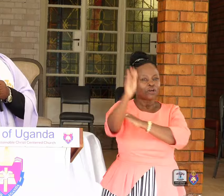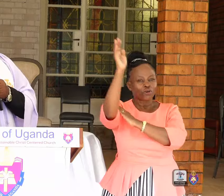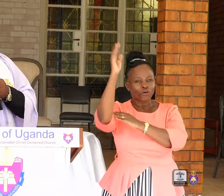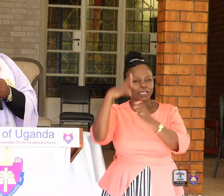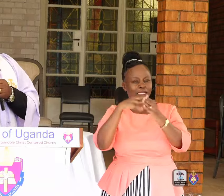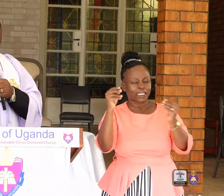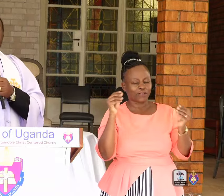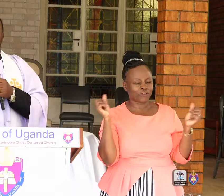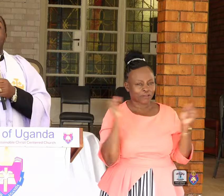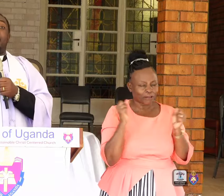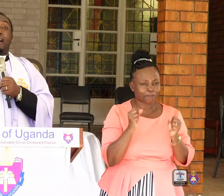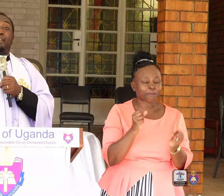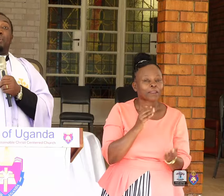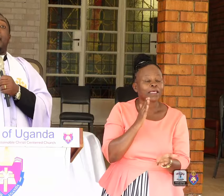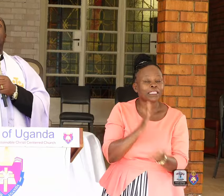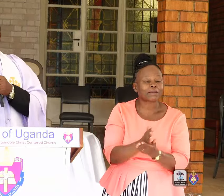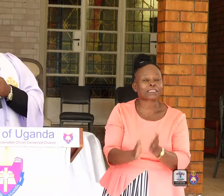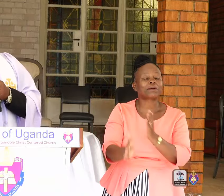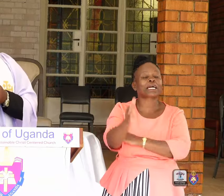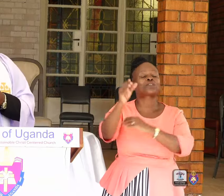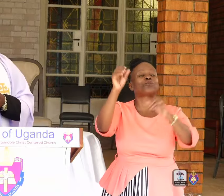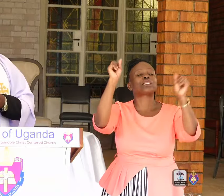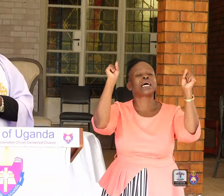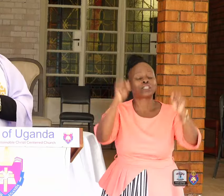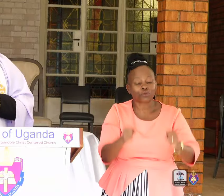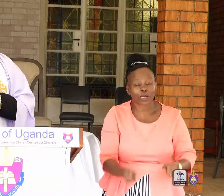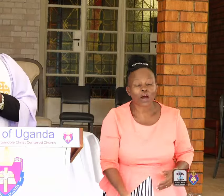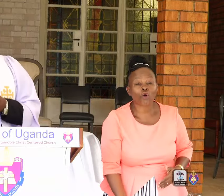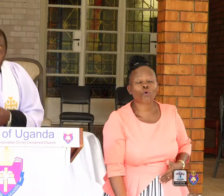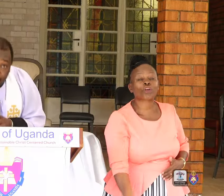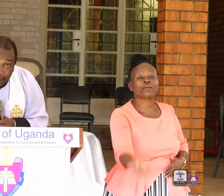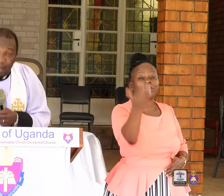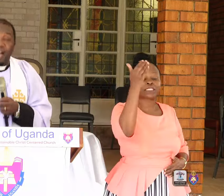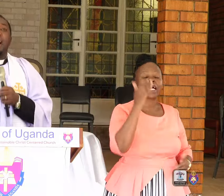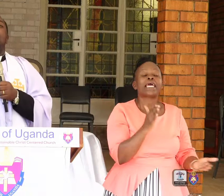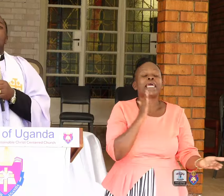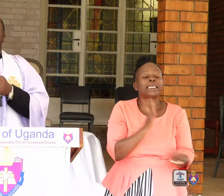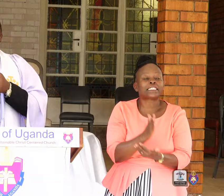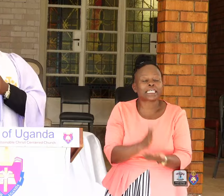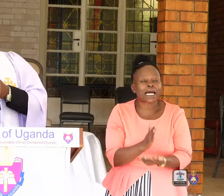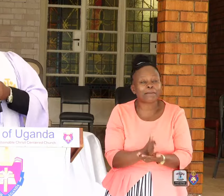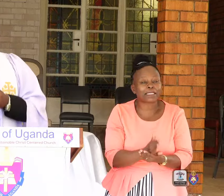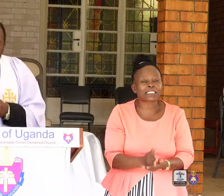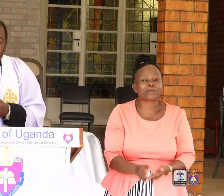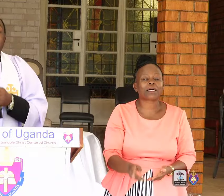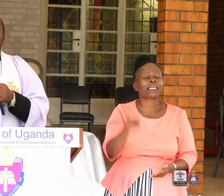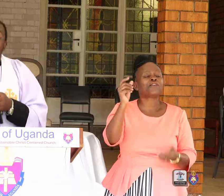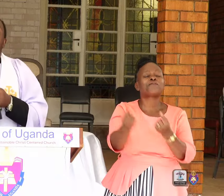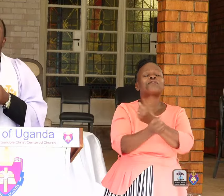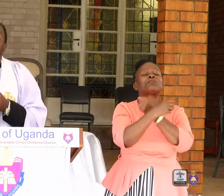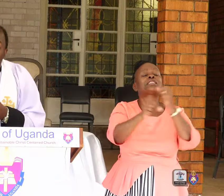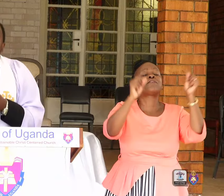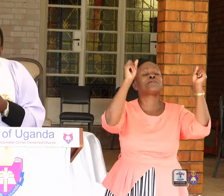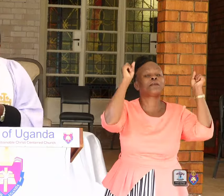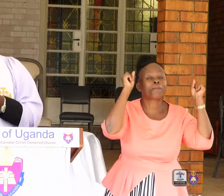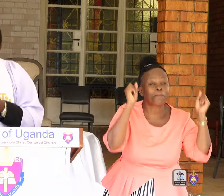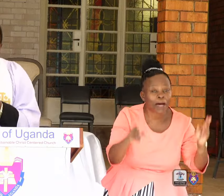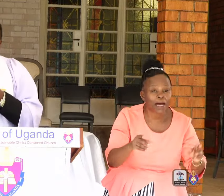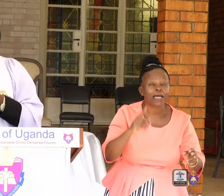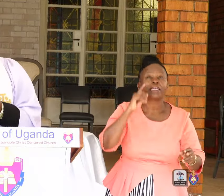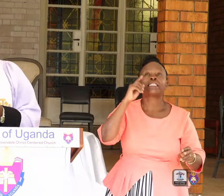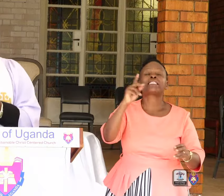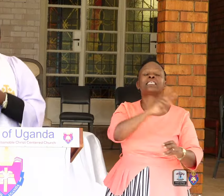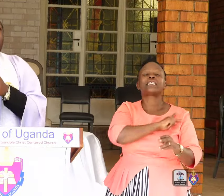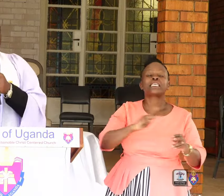ekyo. Ekyamazima Katonda asobola okusitula. Ekyamazima oyo atalokose tagenda kulaba bwakabaka